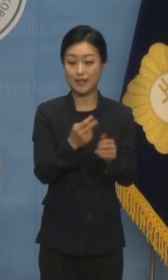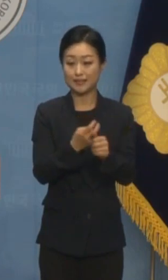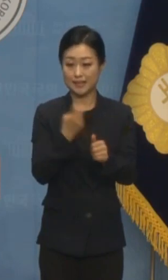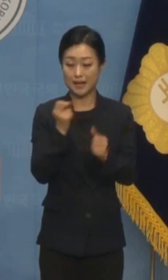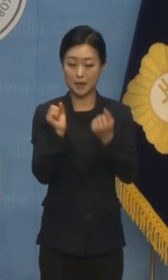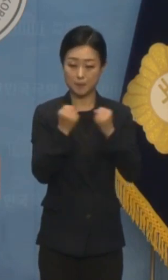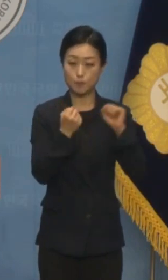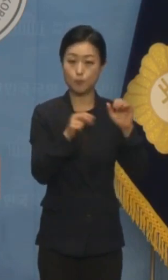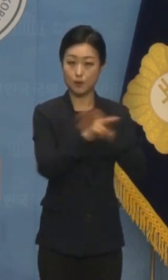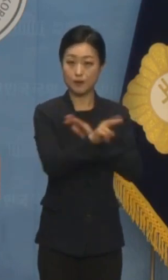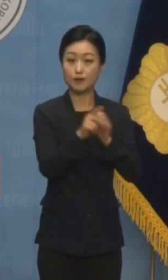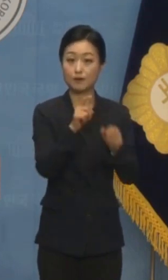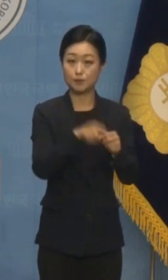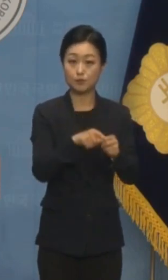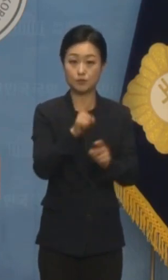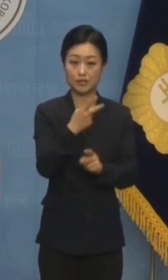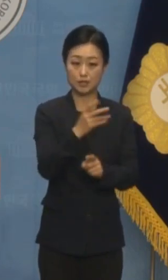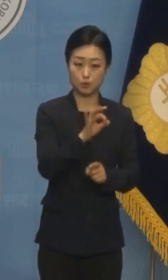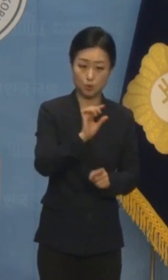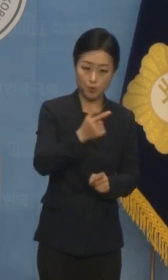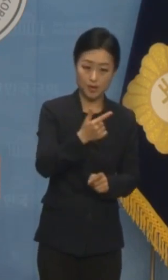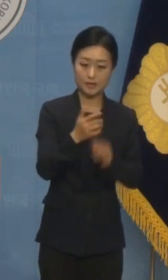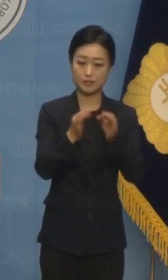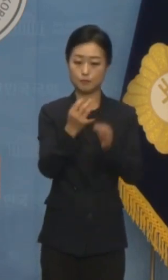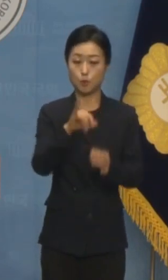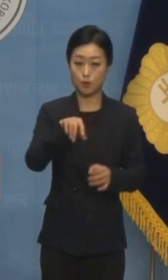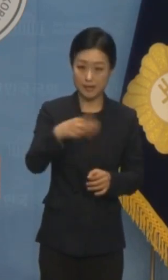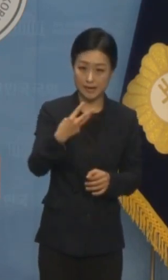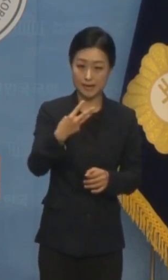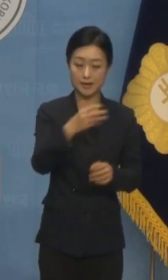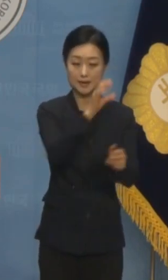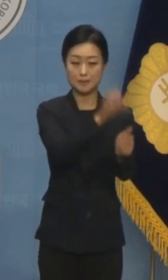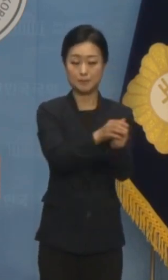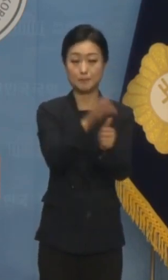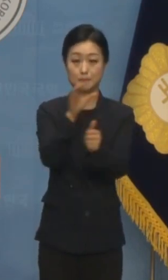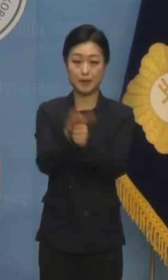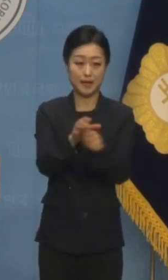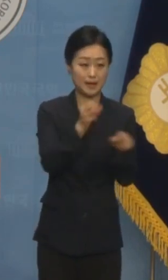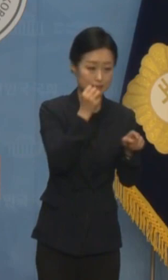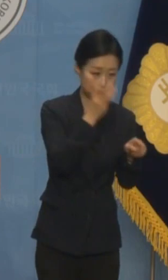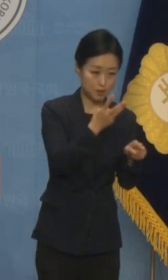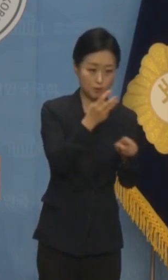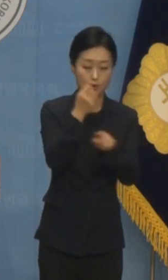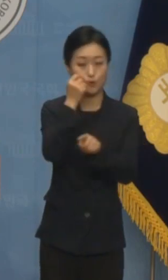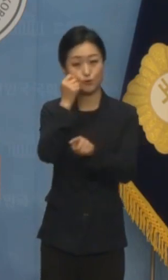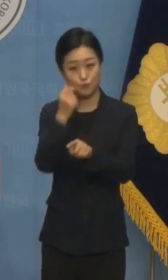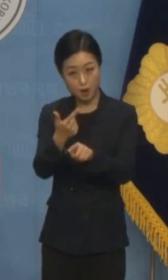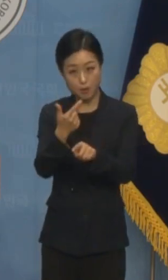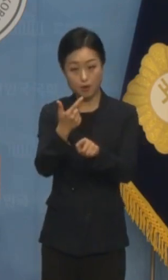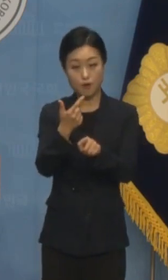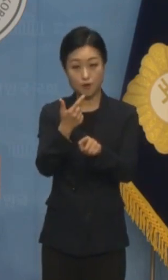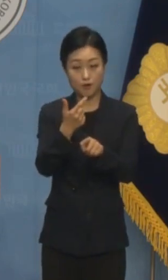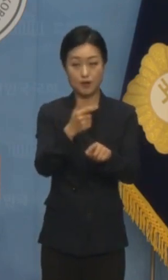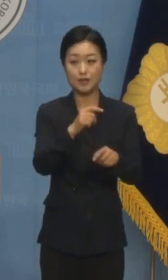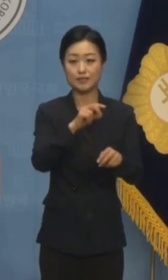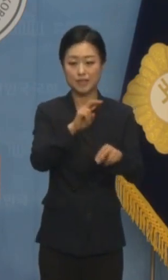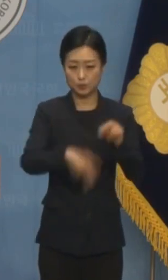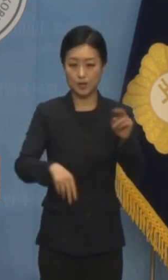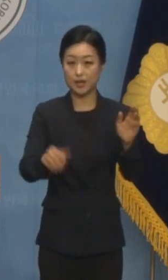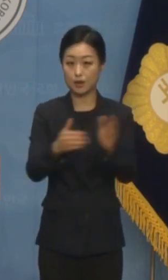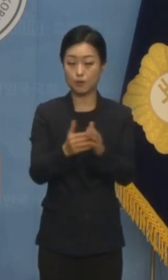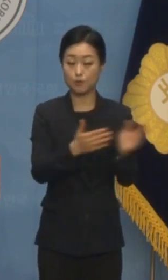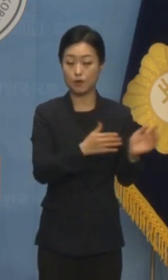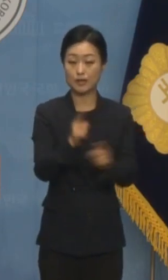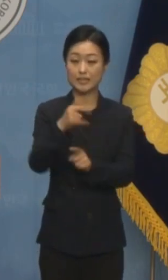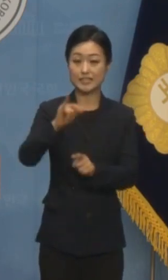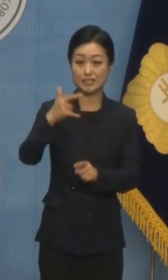피하기 위해 이동관, 김홍일 전 방통위원장을 각각 3개월, 6개월 만에 꼼수 사퇴시키고